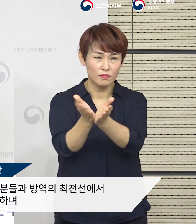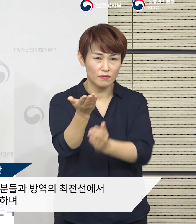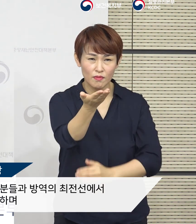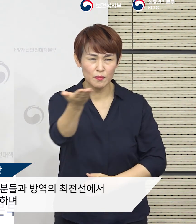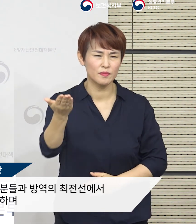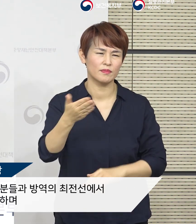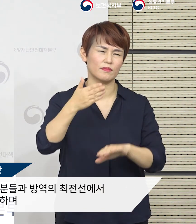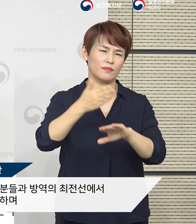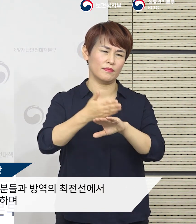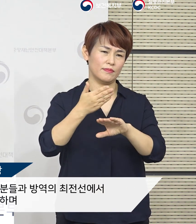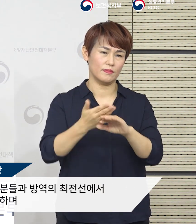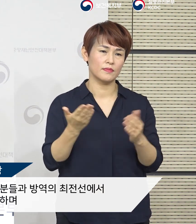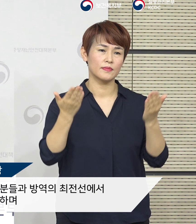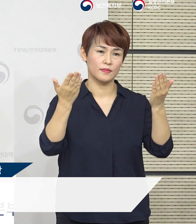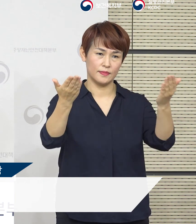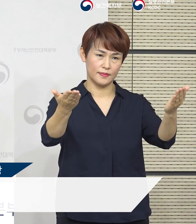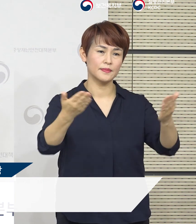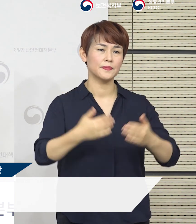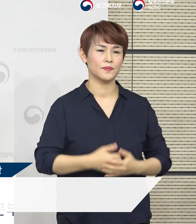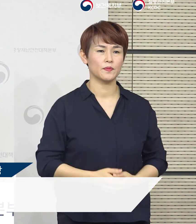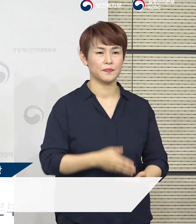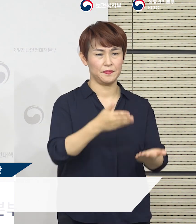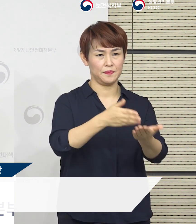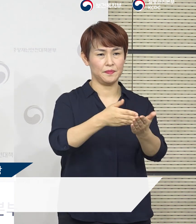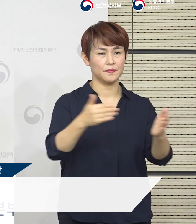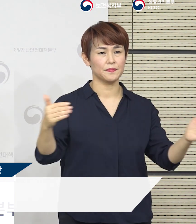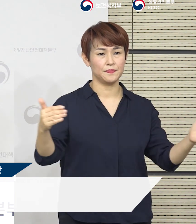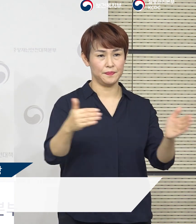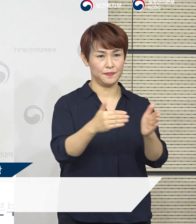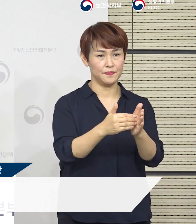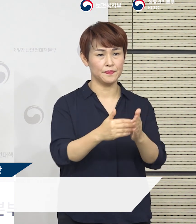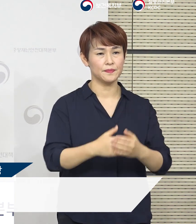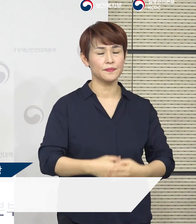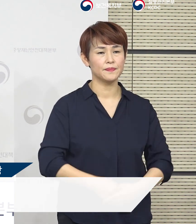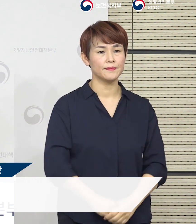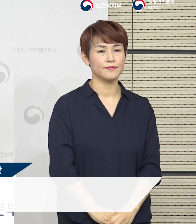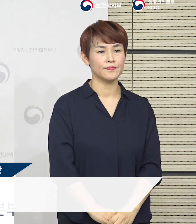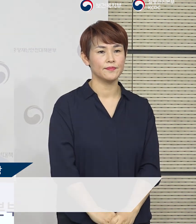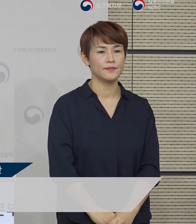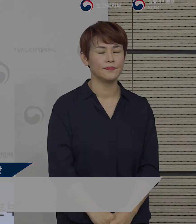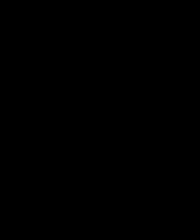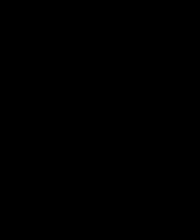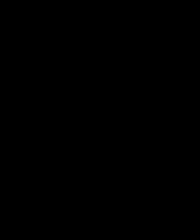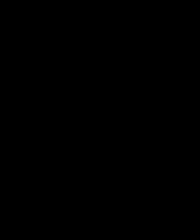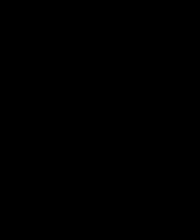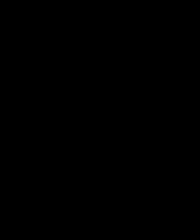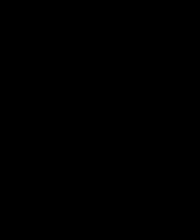감사의 말씀을 전하며 오늘 브리핑을 마치겠습니다. 이상입니다.